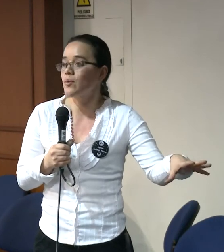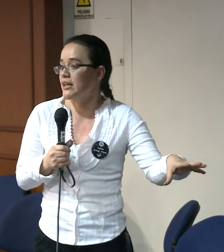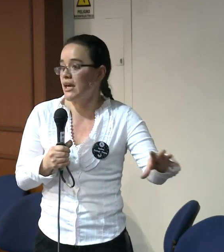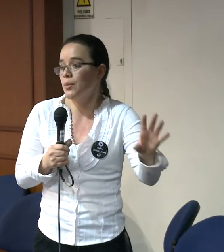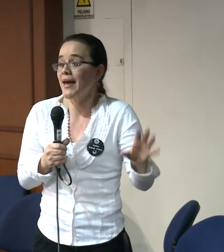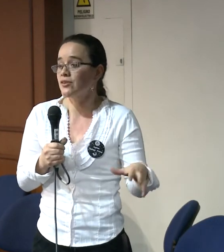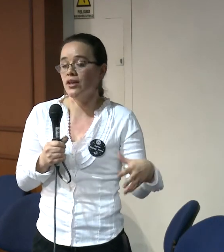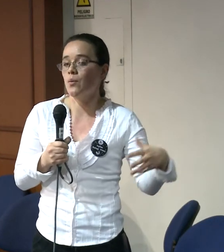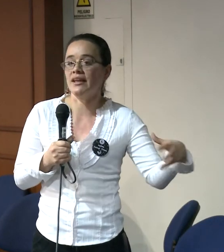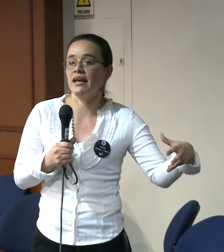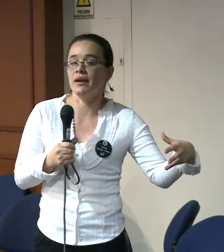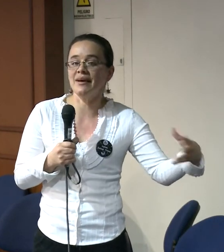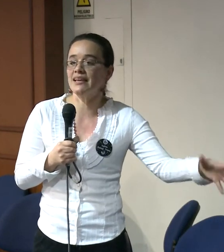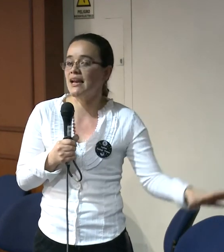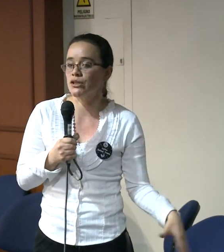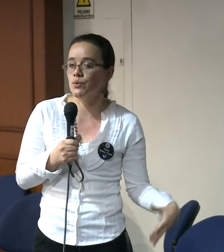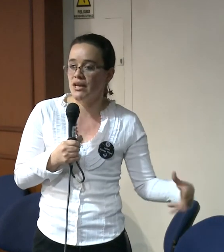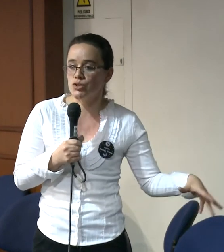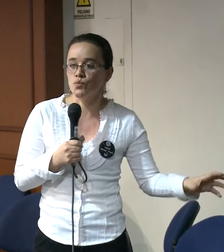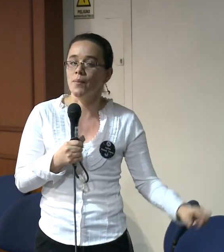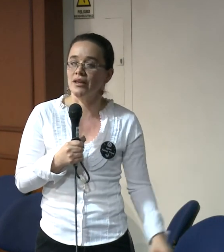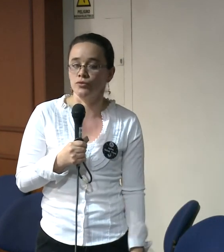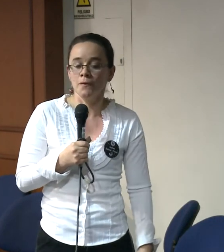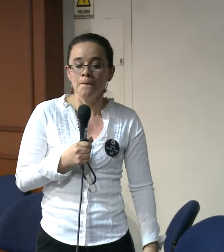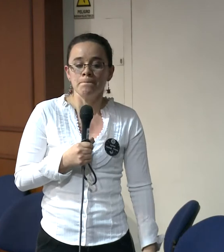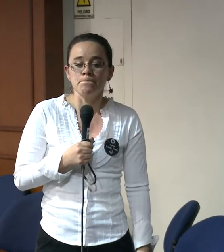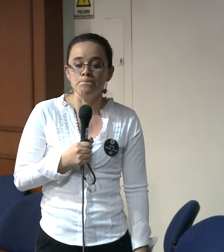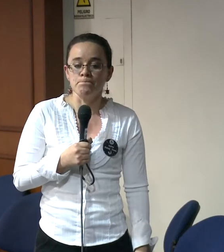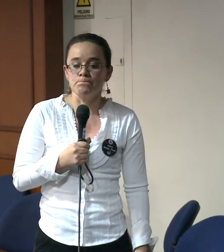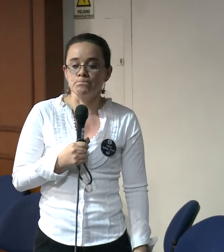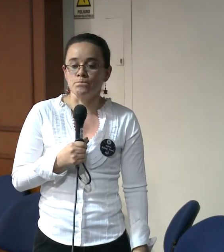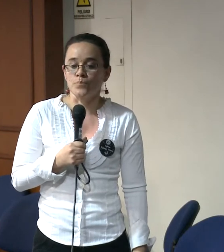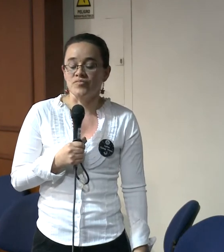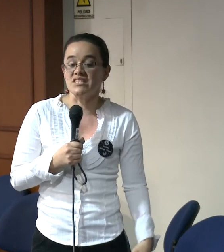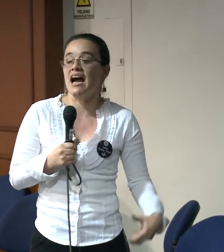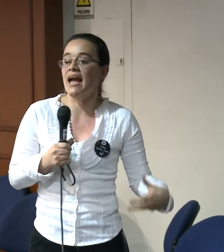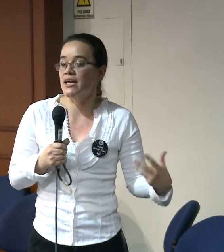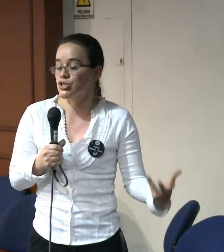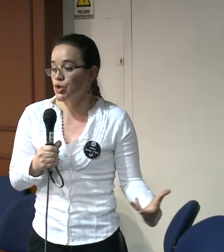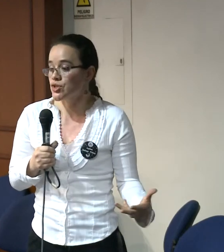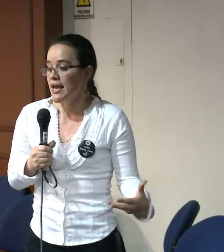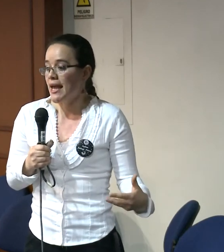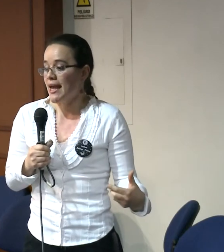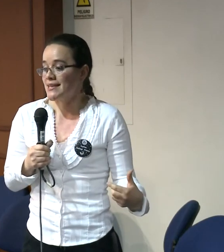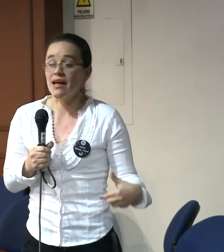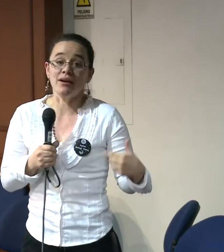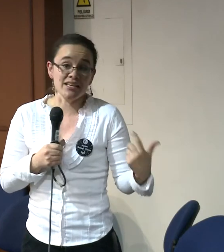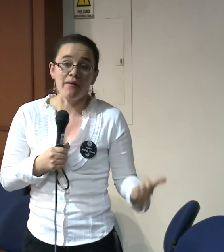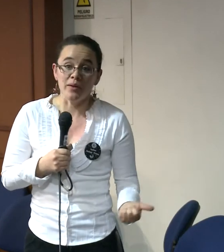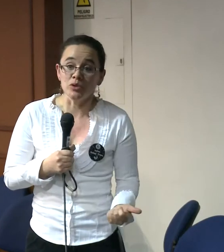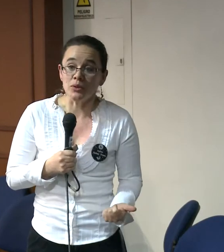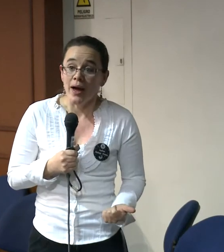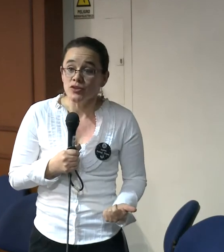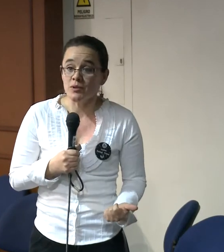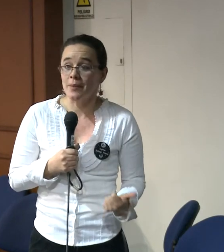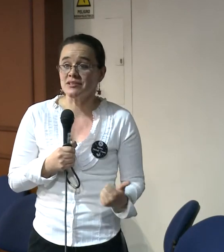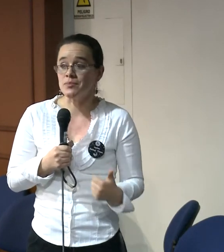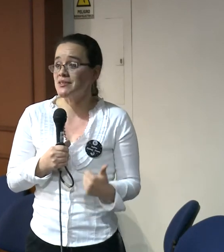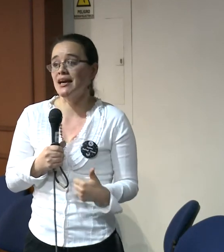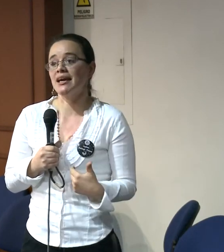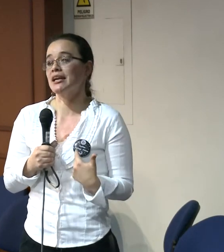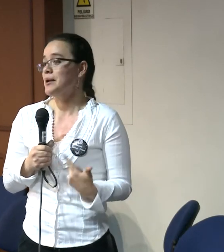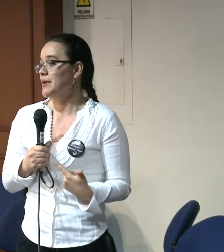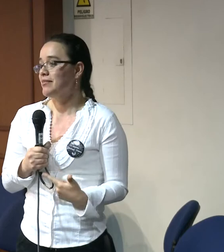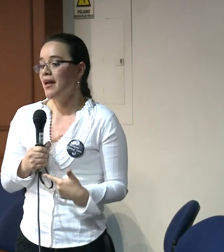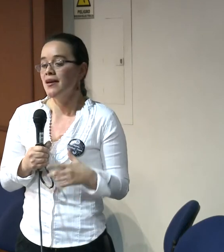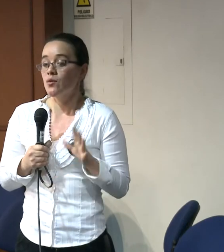uso de cualquier objeto, de cualquier material que tuviera en su momento. Ya ellos llegaban motivados, porque al principio